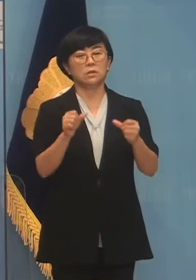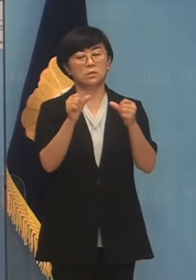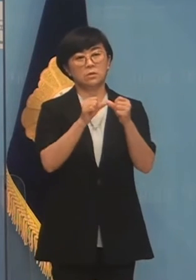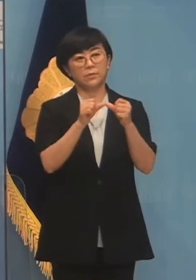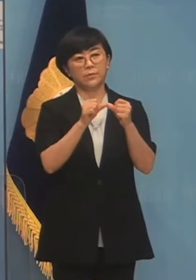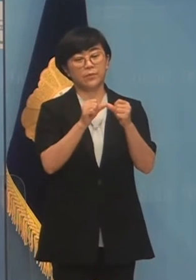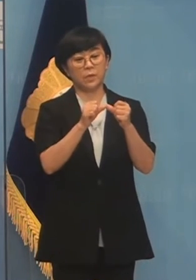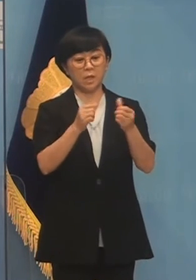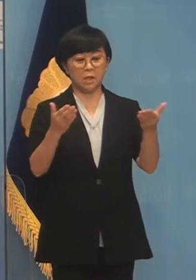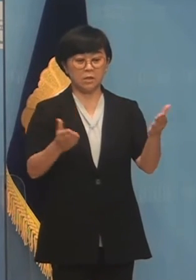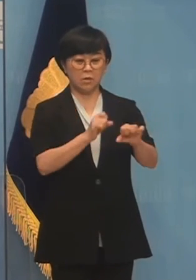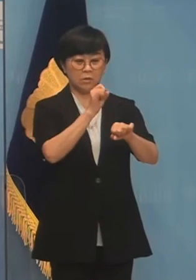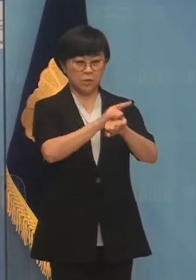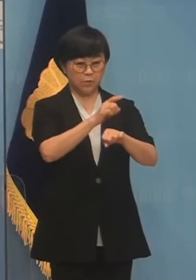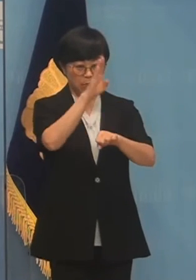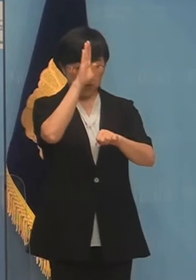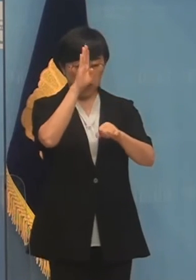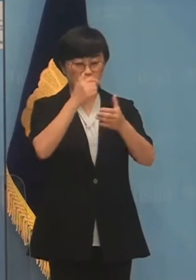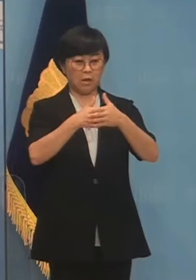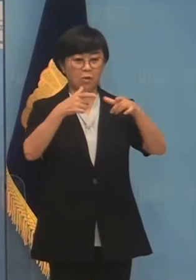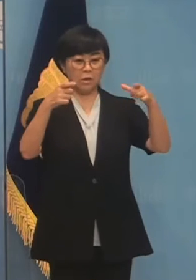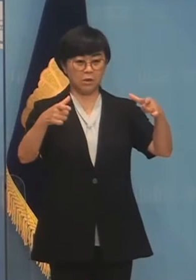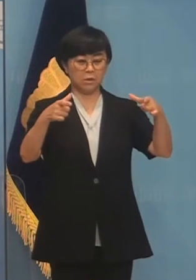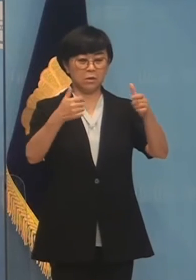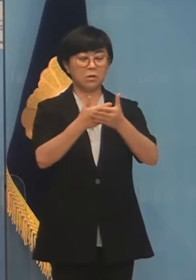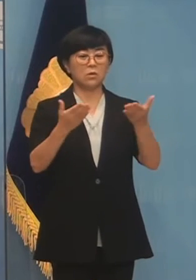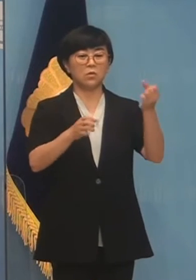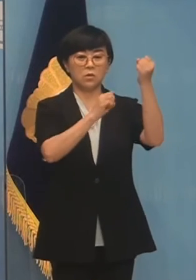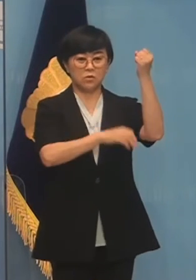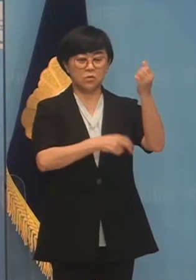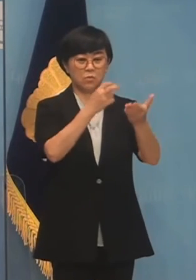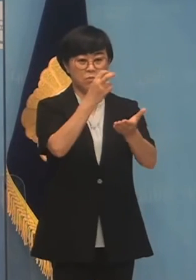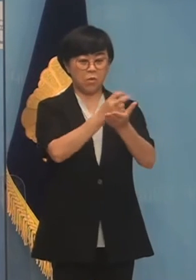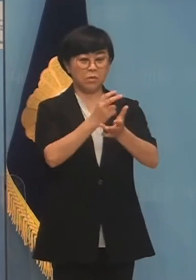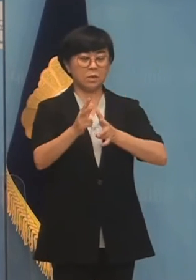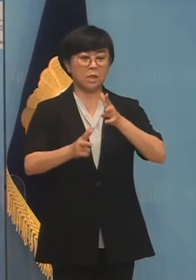다섯째, 직업성 질병의 범위를 근로기준법,